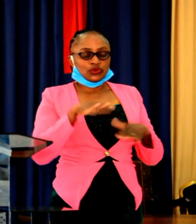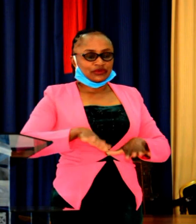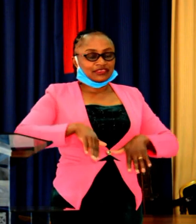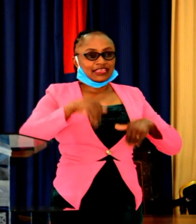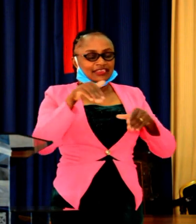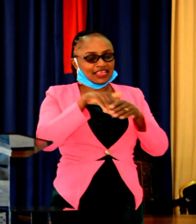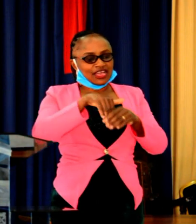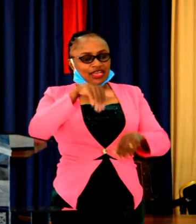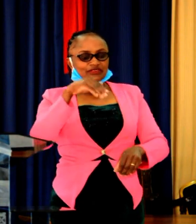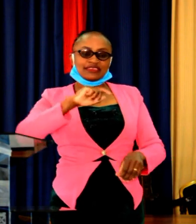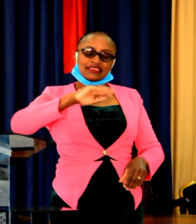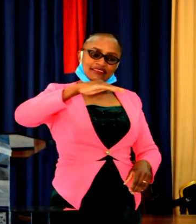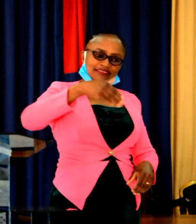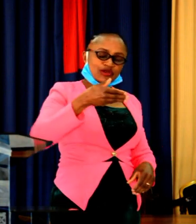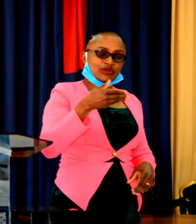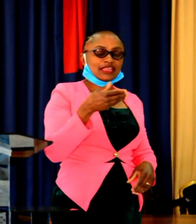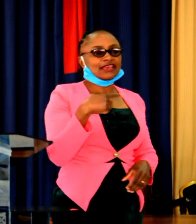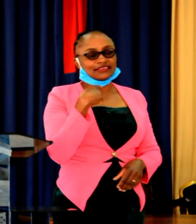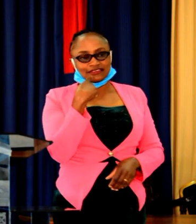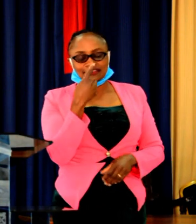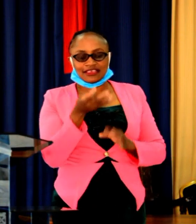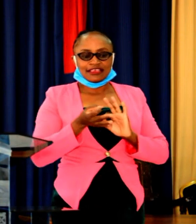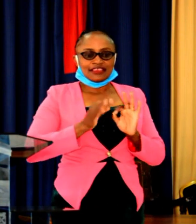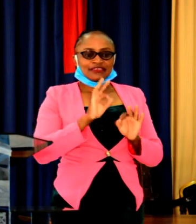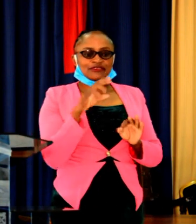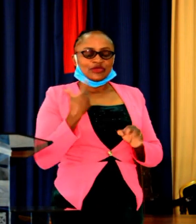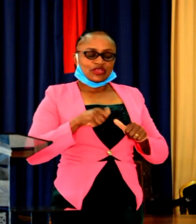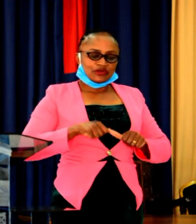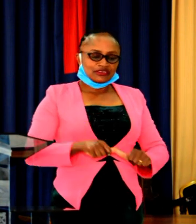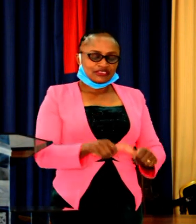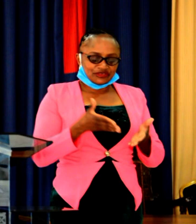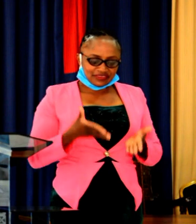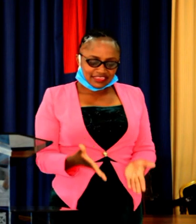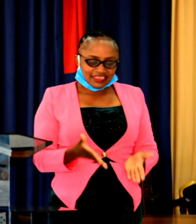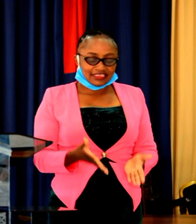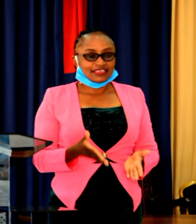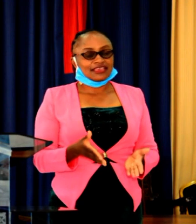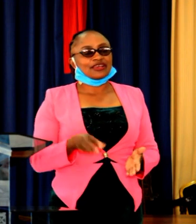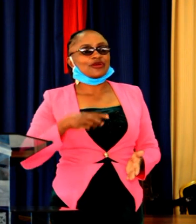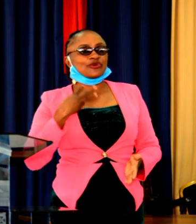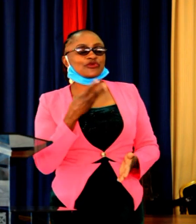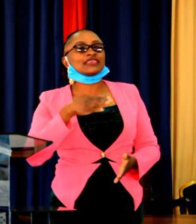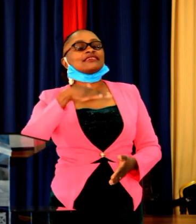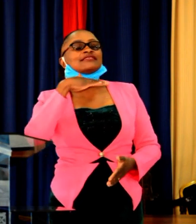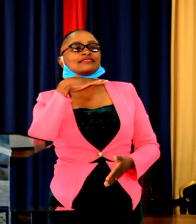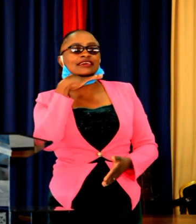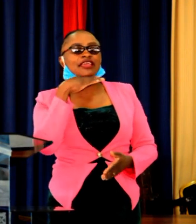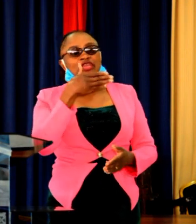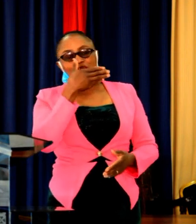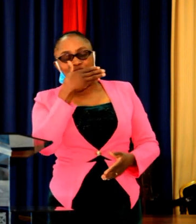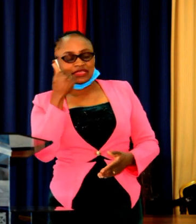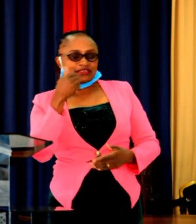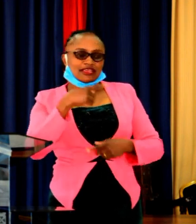mji nao wakaambiana, "Tukikaa hapa sisi tutakufa. Basi wacha twende tukaribie lile